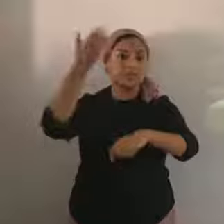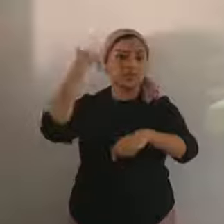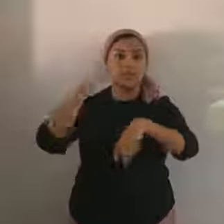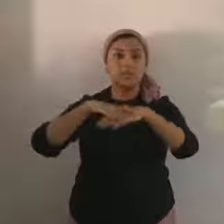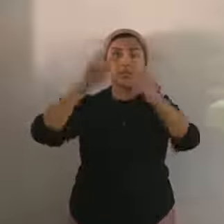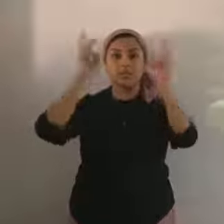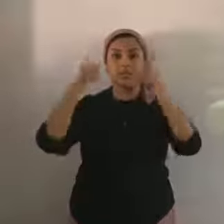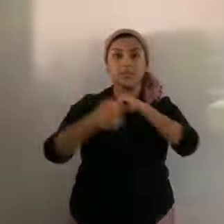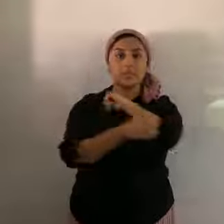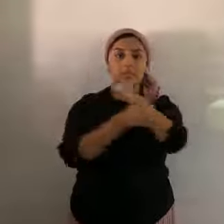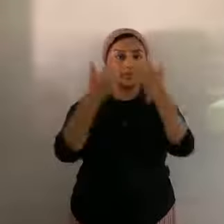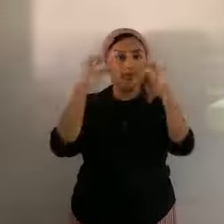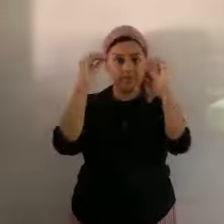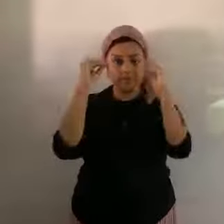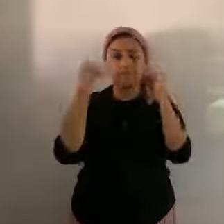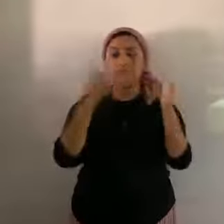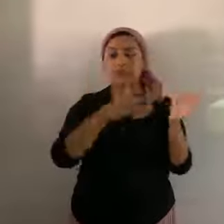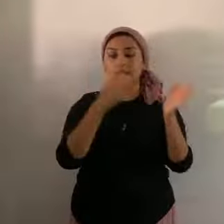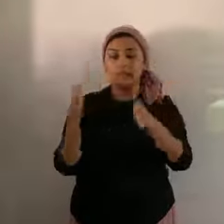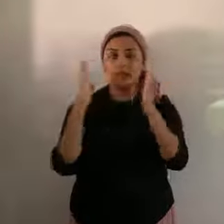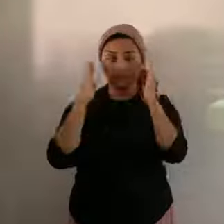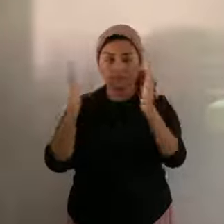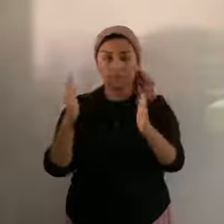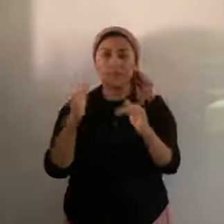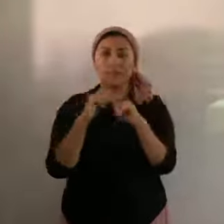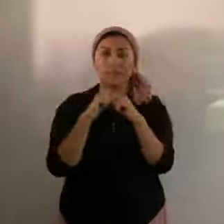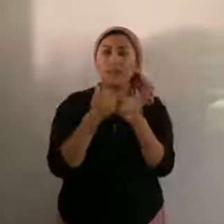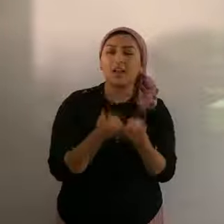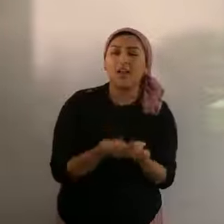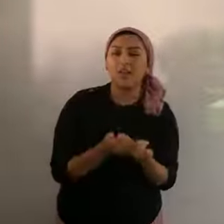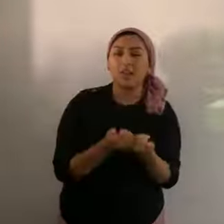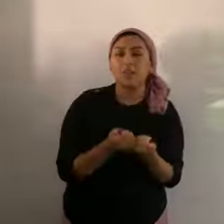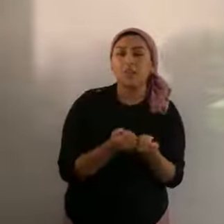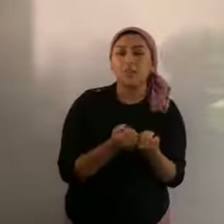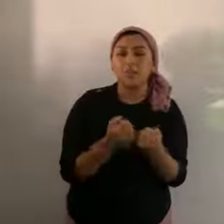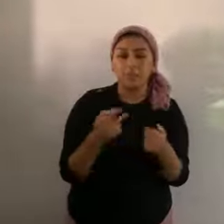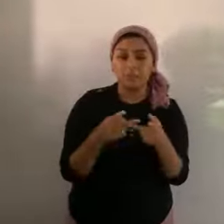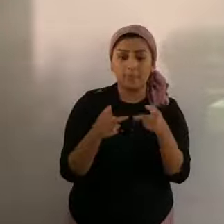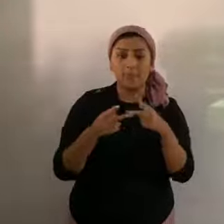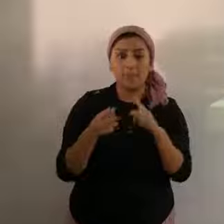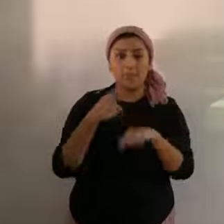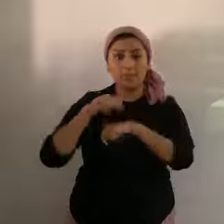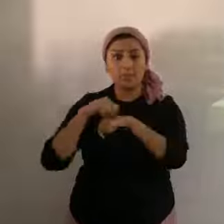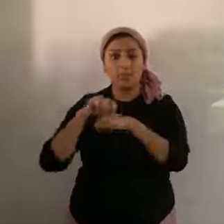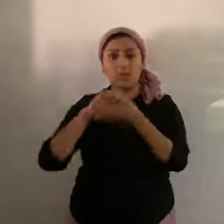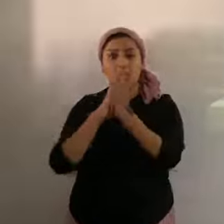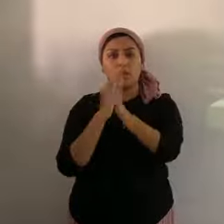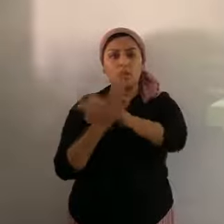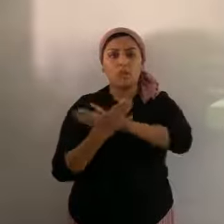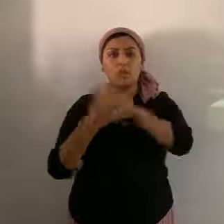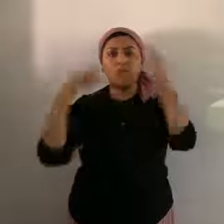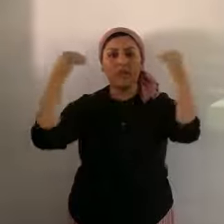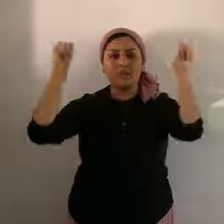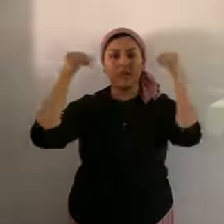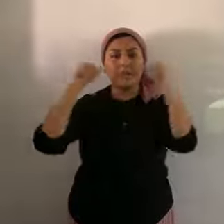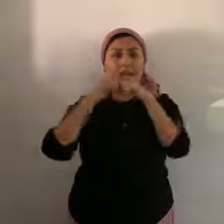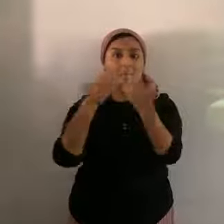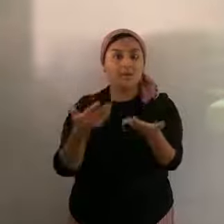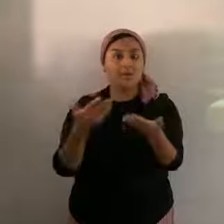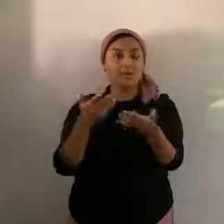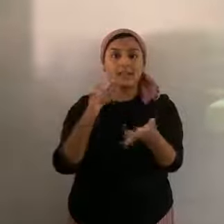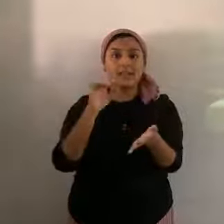de Pesaj. Entonces, a ver, ¿cómo el patio del templo convertirlo en un mercado? No